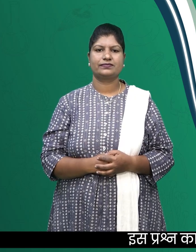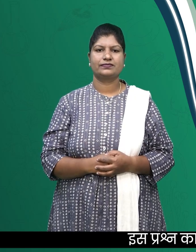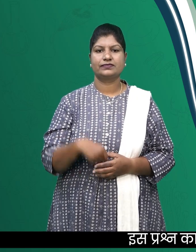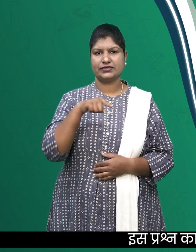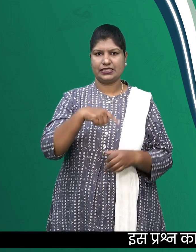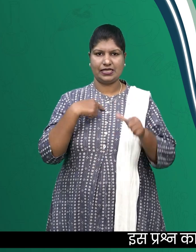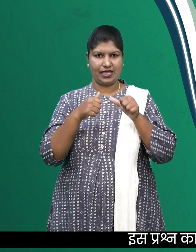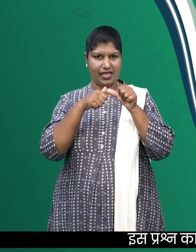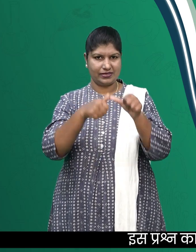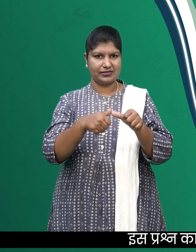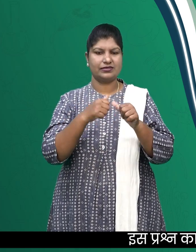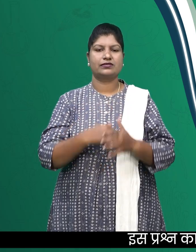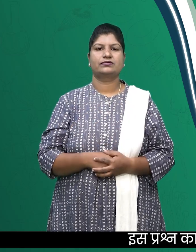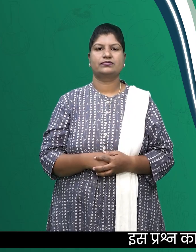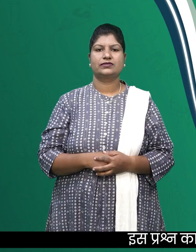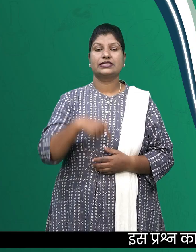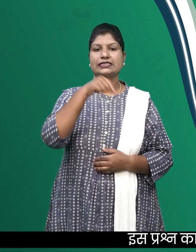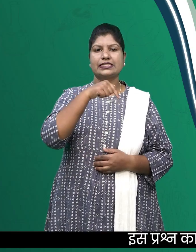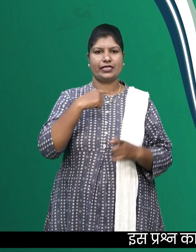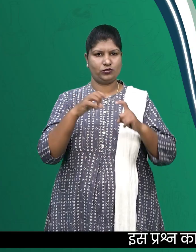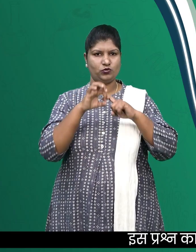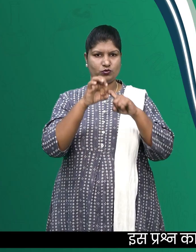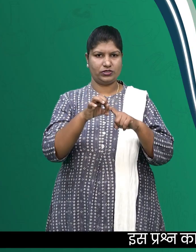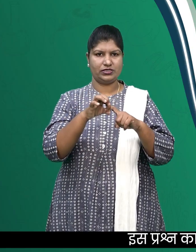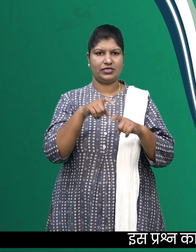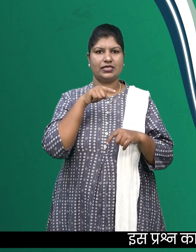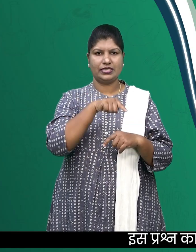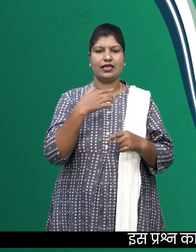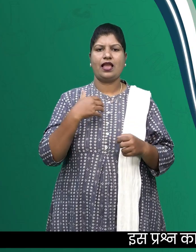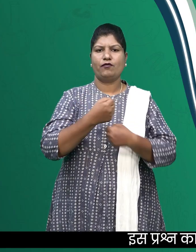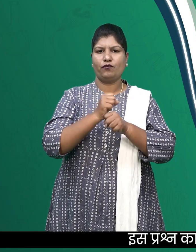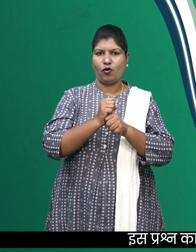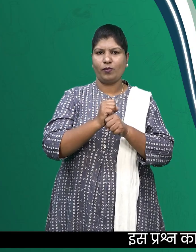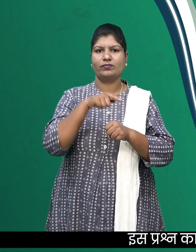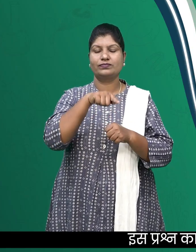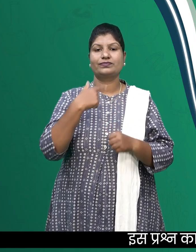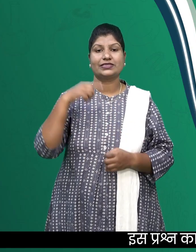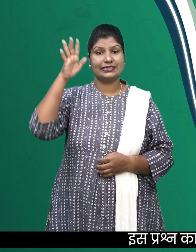इस प्रश्न का उत्तर एक सिद्धांत के रूप में आया